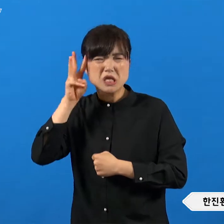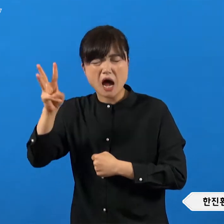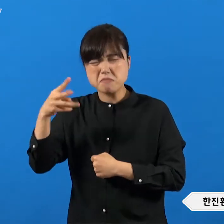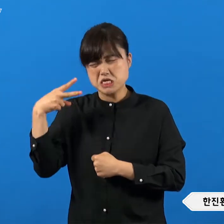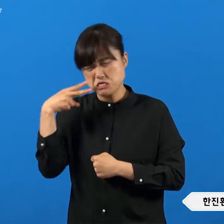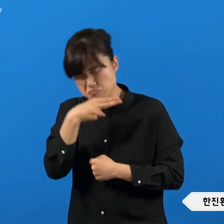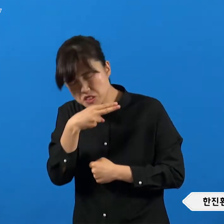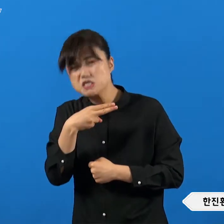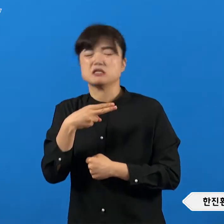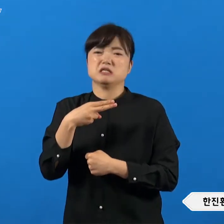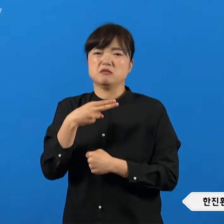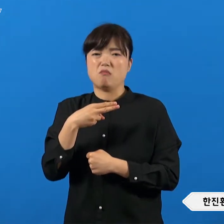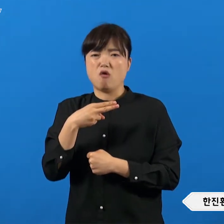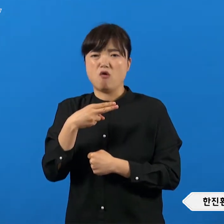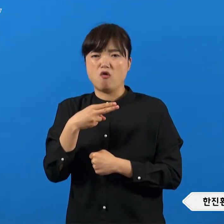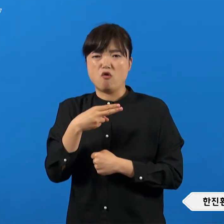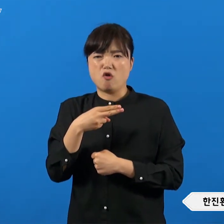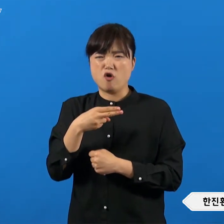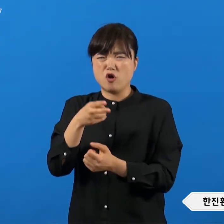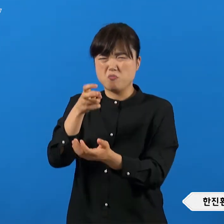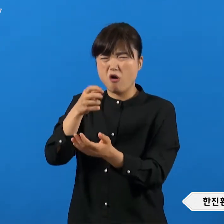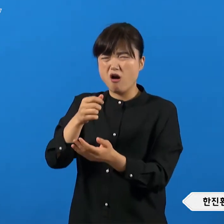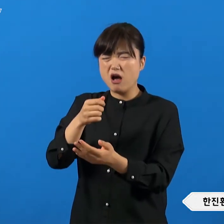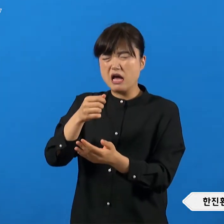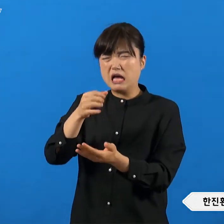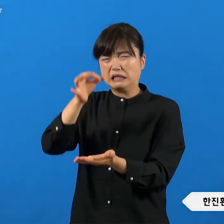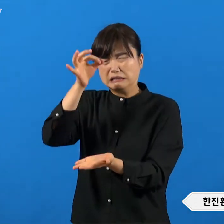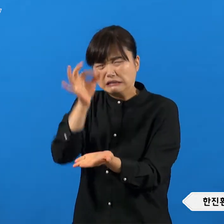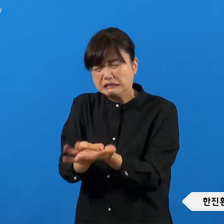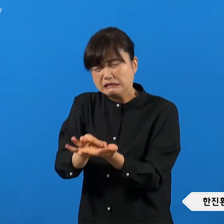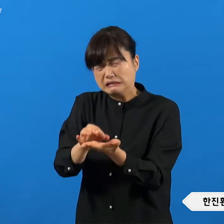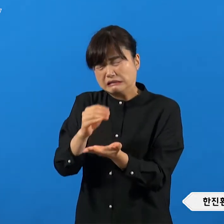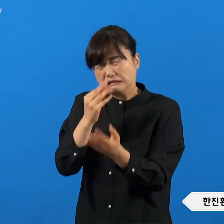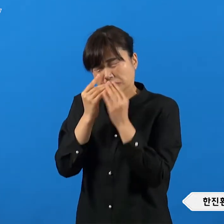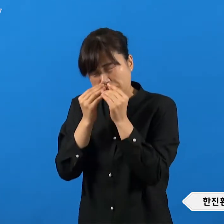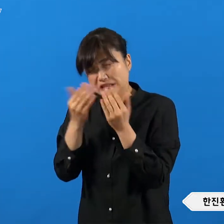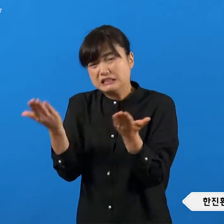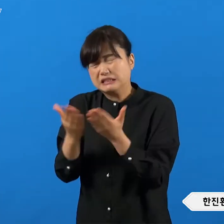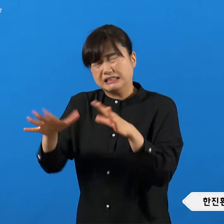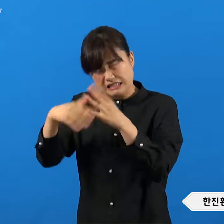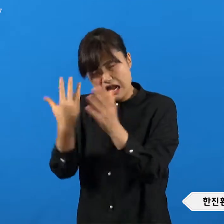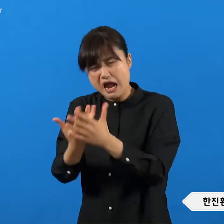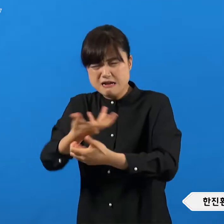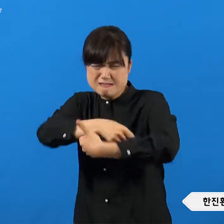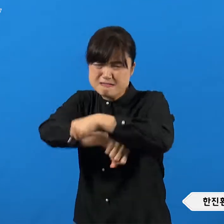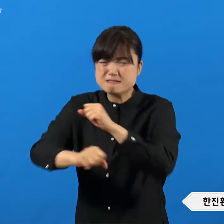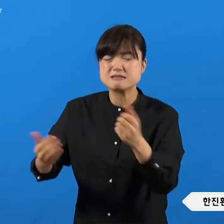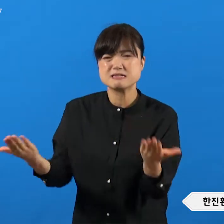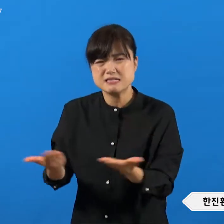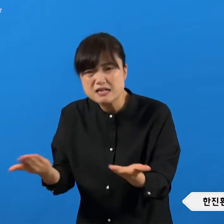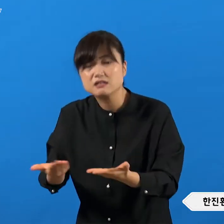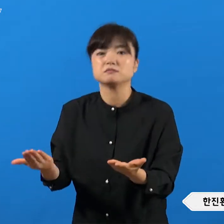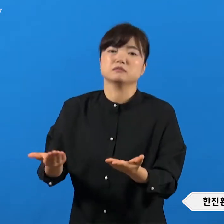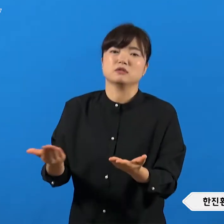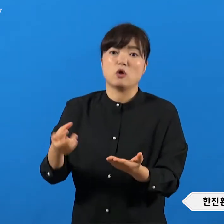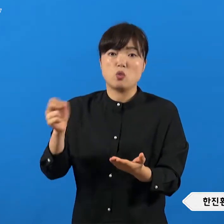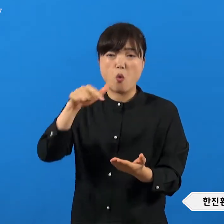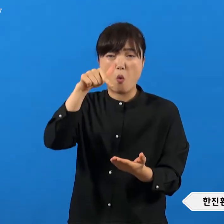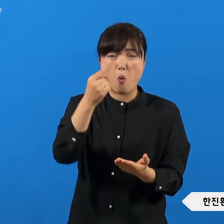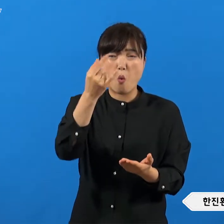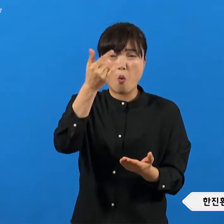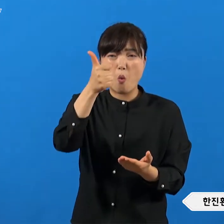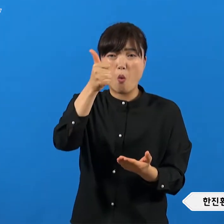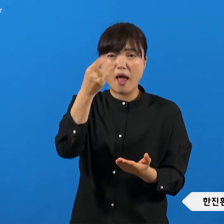금식하고 기도했습니다. 수도원의 그 천한 일도 마다하지 않고 했습니다. 무엇보다도 고해 성사하는